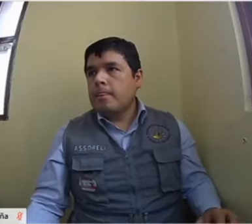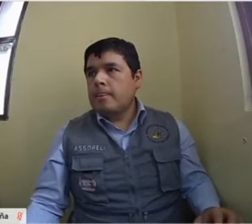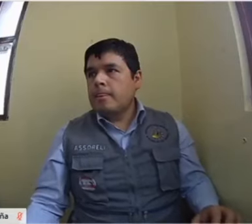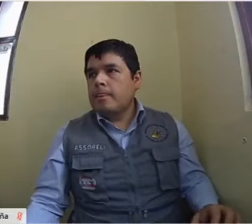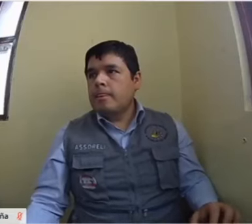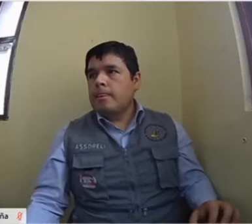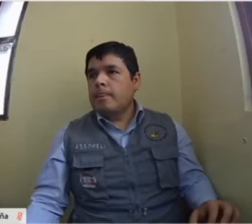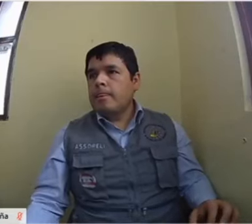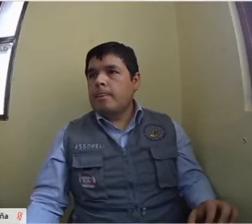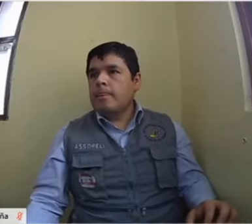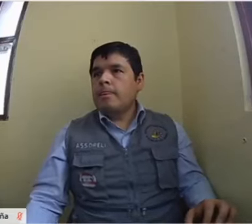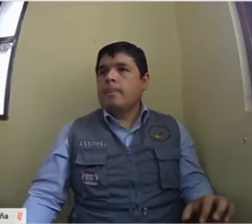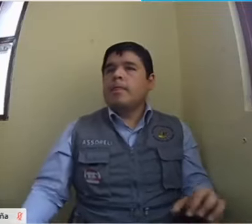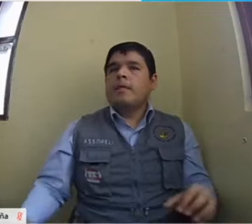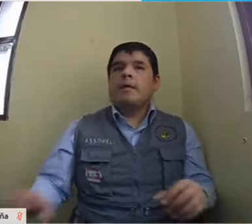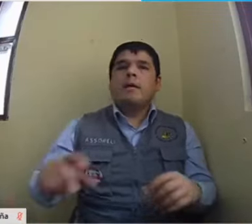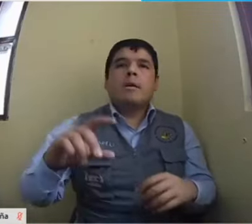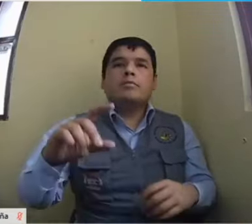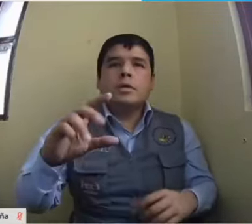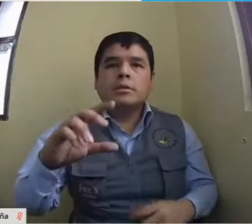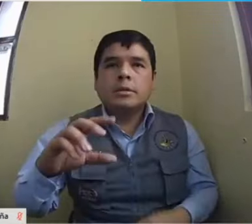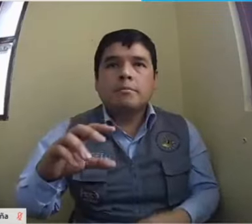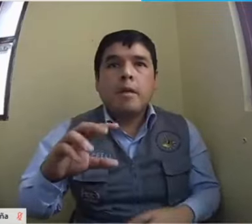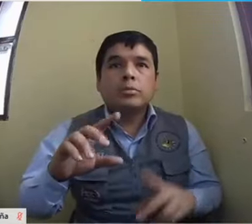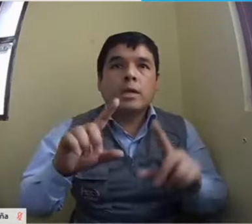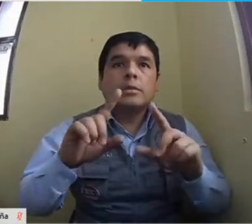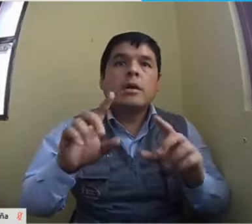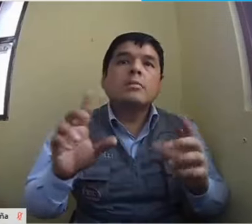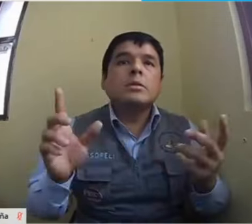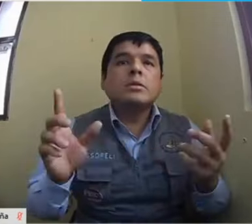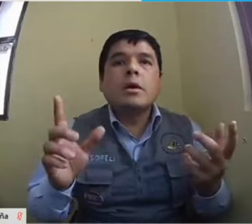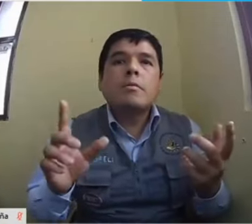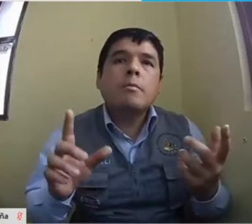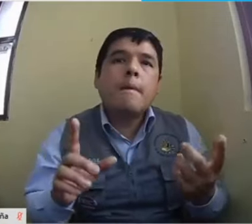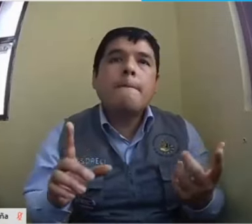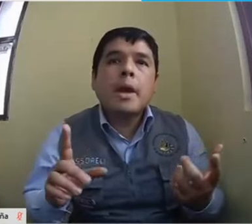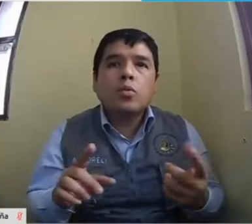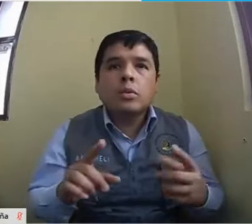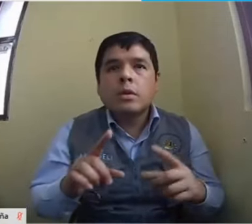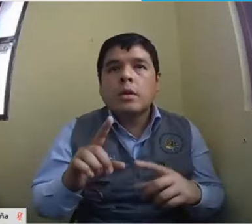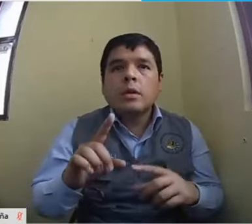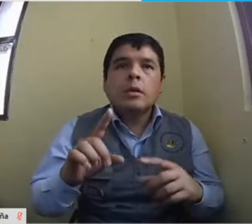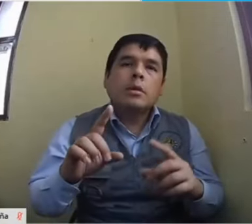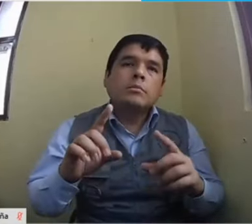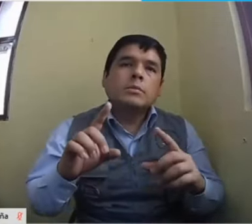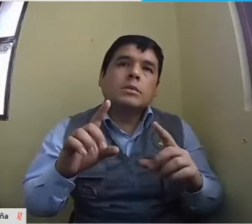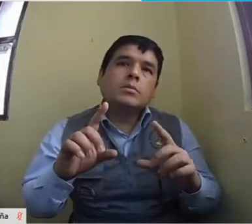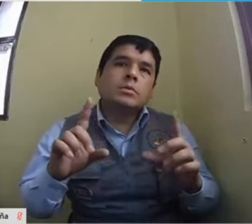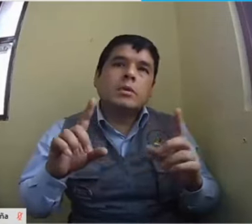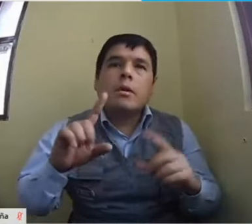Para recoger información de una persona sorda hay que justamente tener claro cómo son las preguntas.